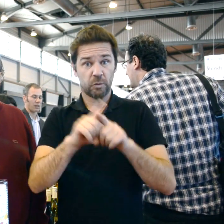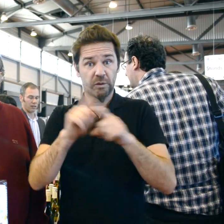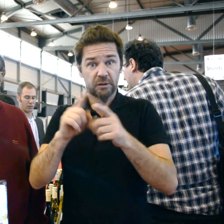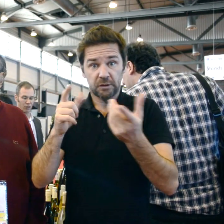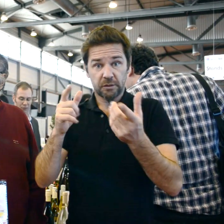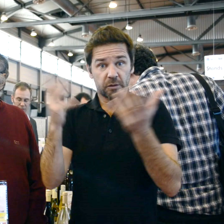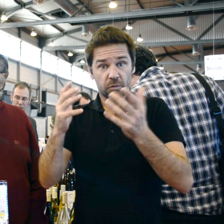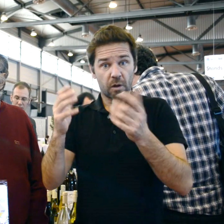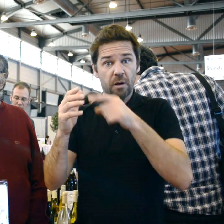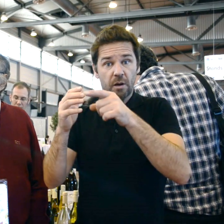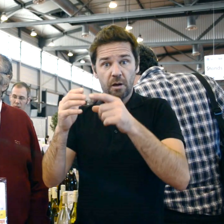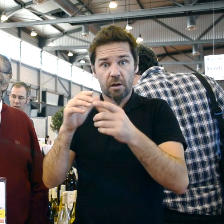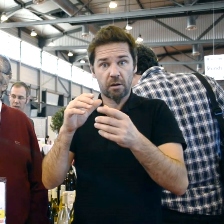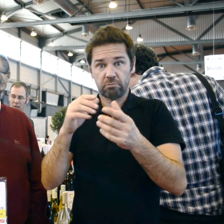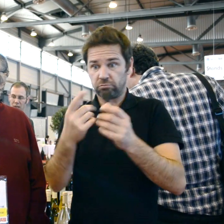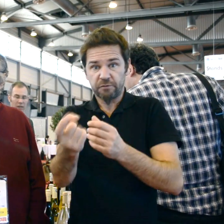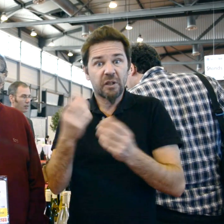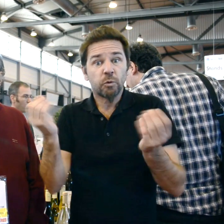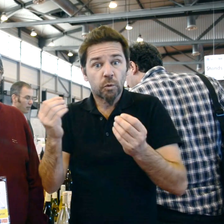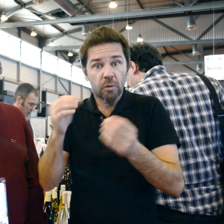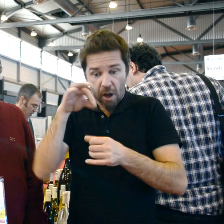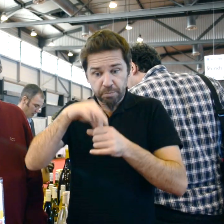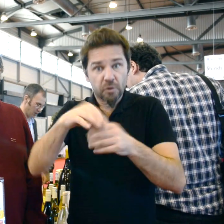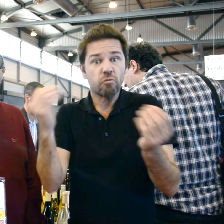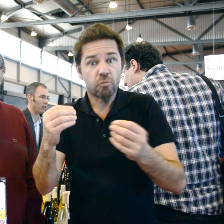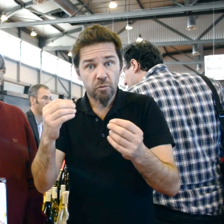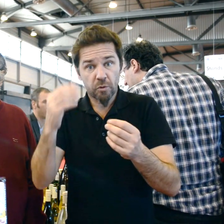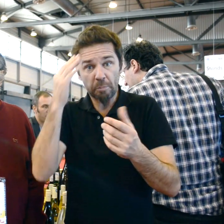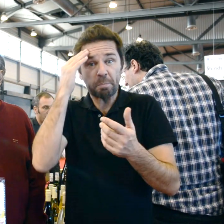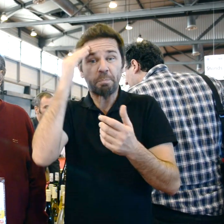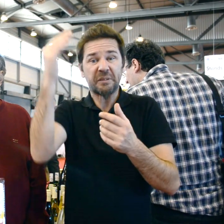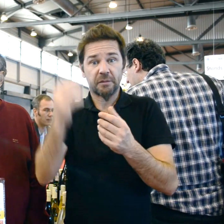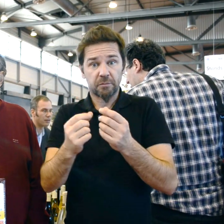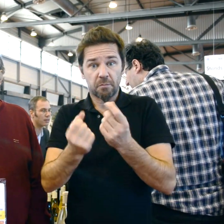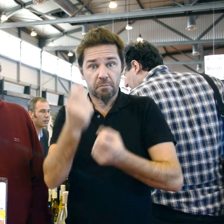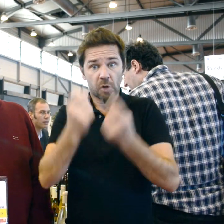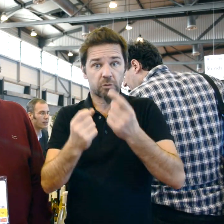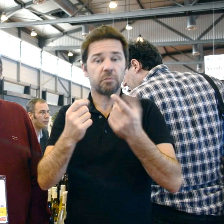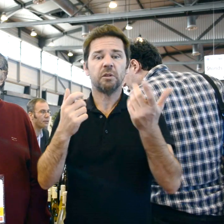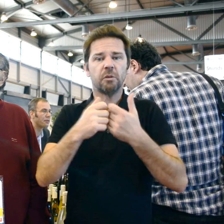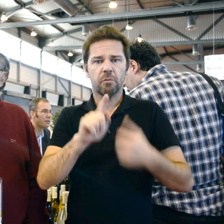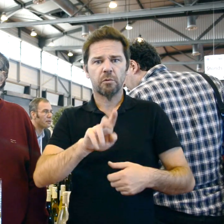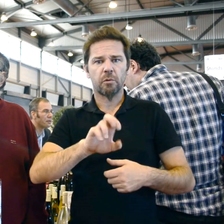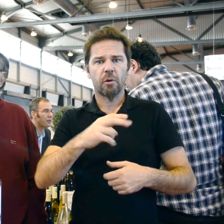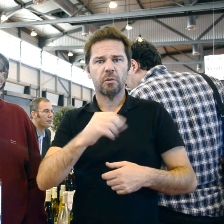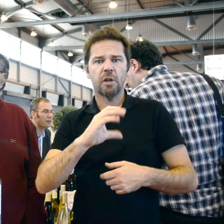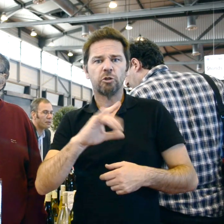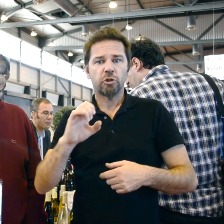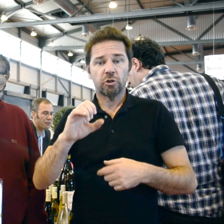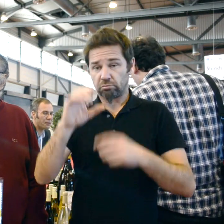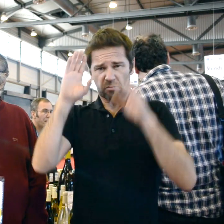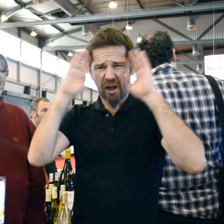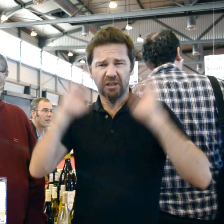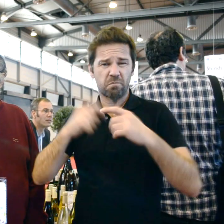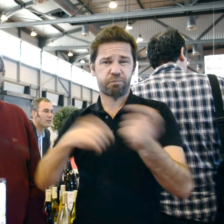c'est-à-dire l'endroit où elle est cultivée. Disons que si on ne cultive pas de grenache en Alsace, il y a peut-être quand même une raison. Et